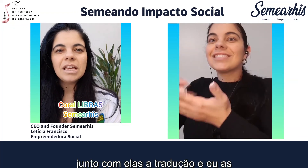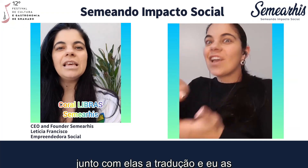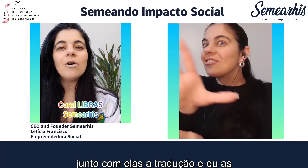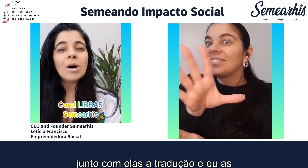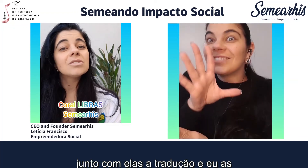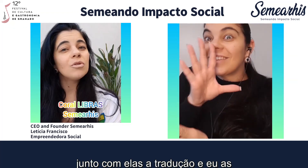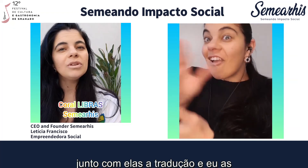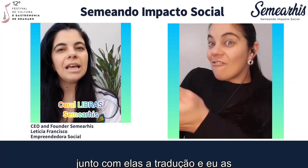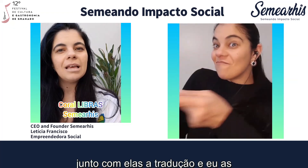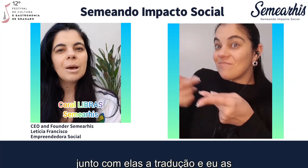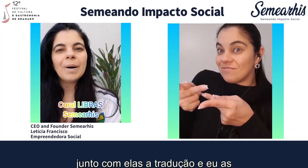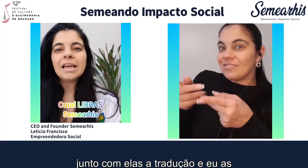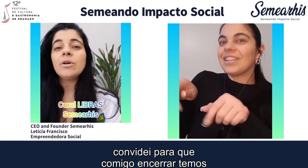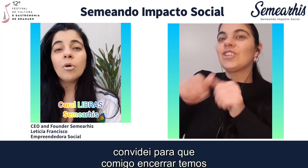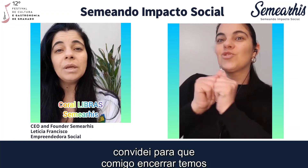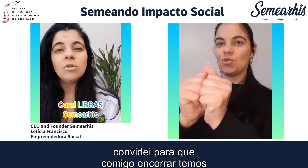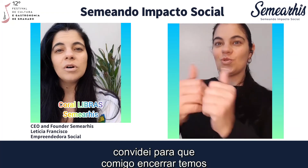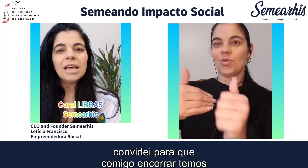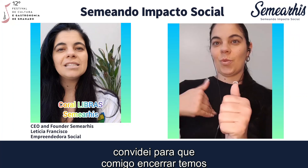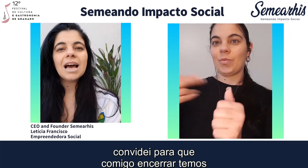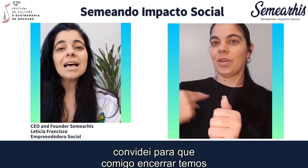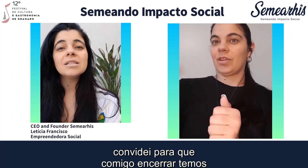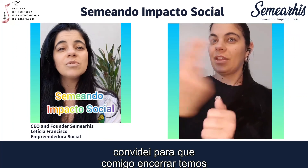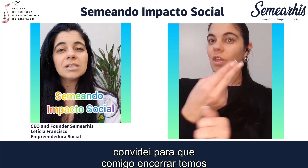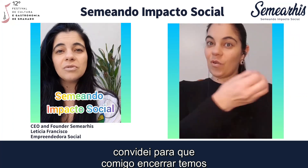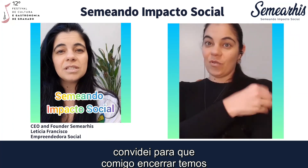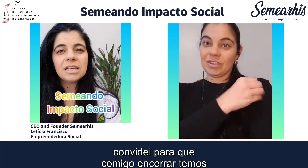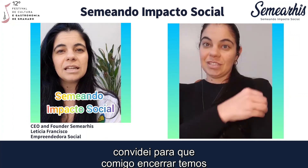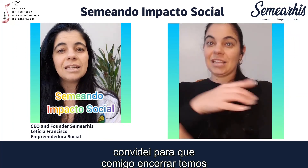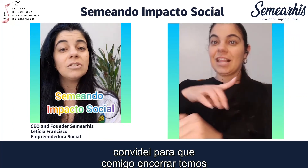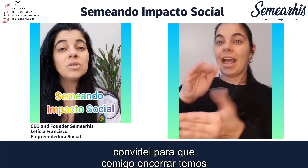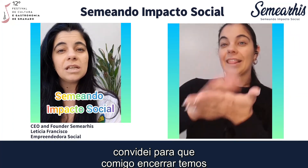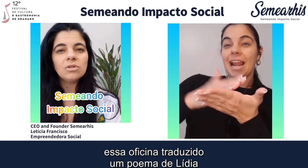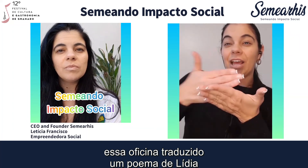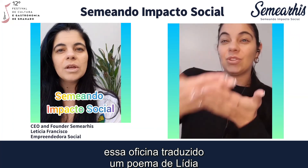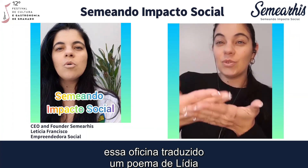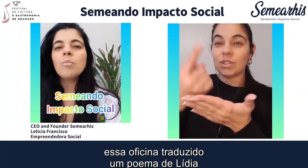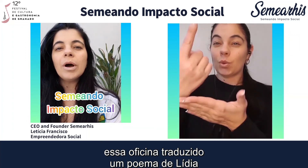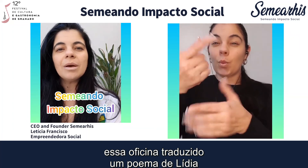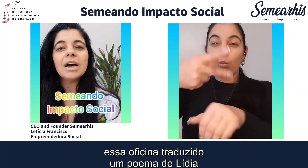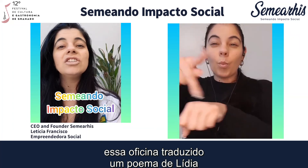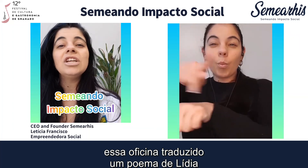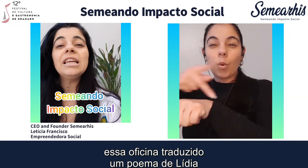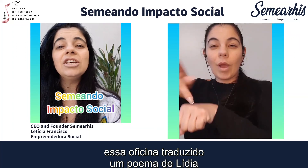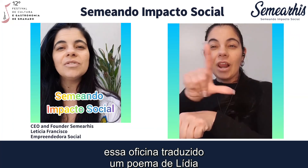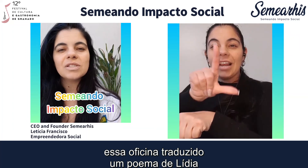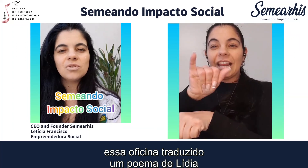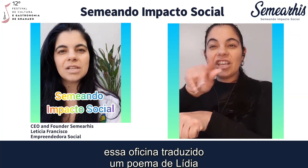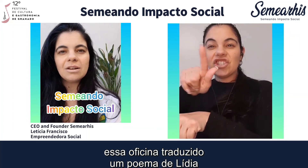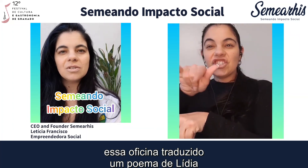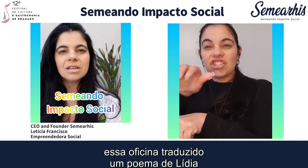tradução, e eu as convidei para que comigo encerrássemos essa oficina traduzindo um poema de